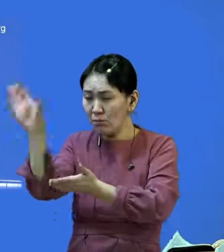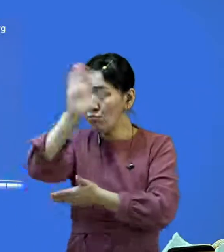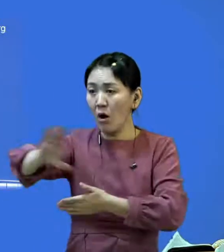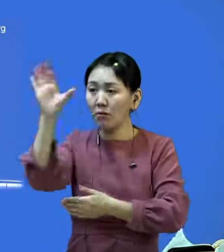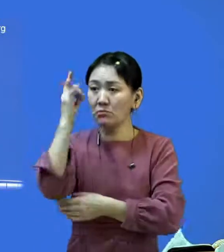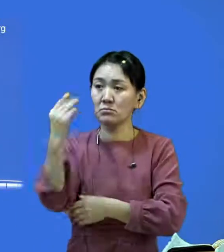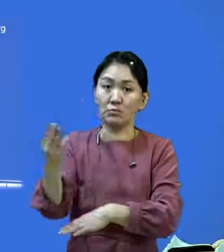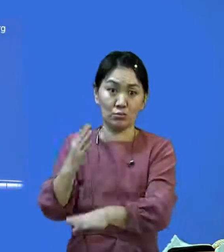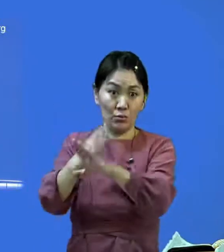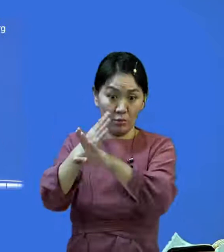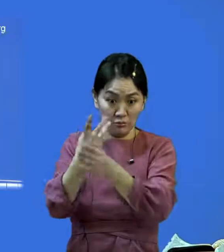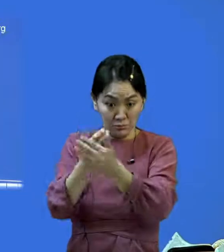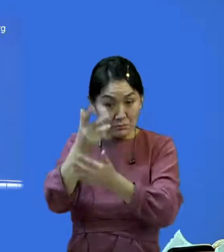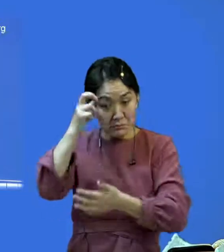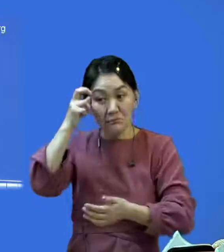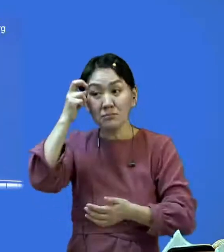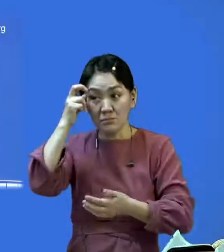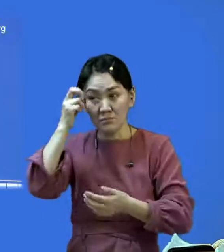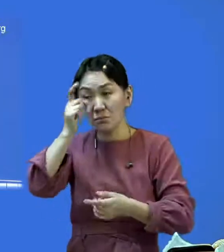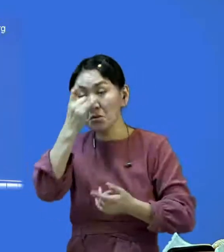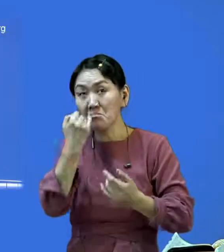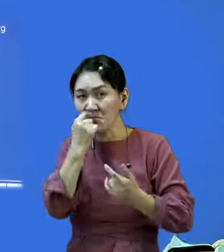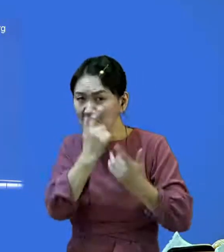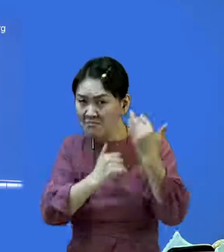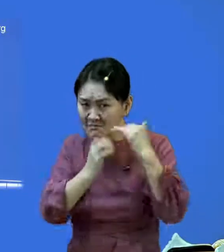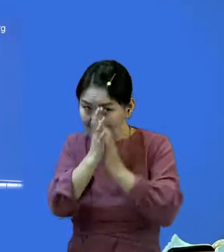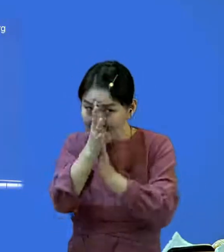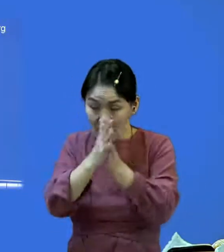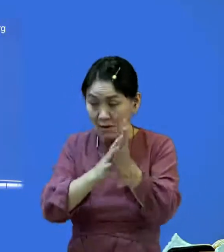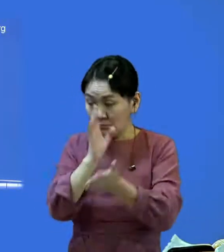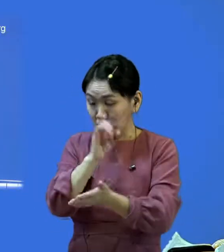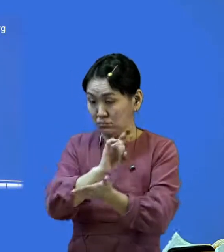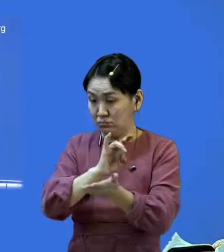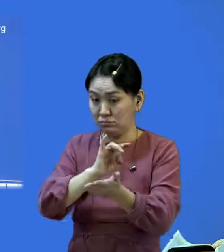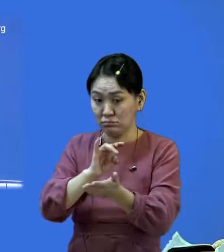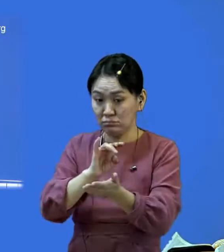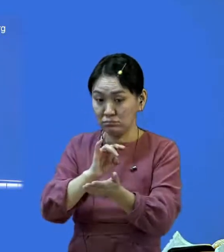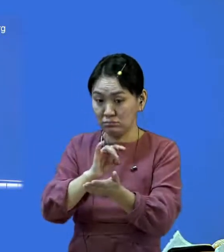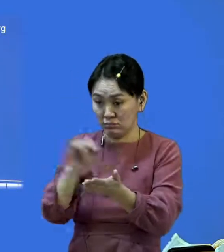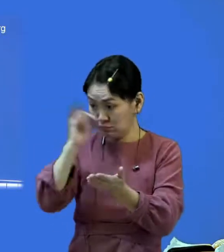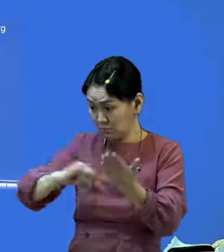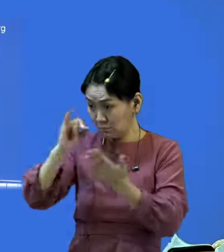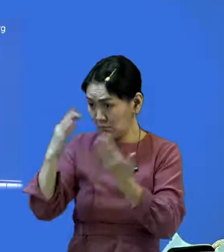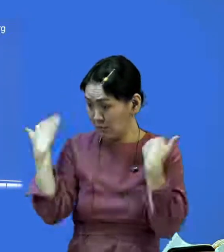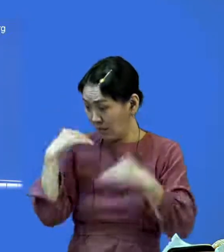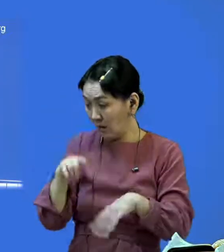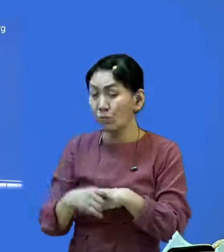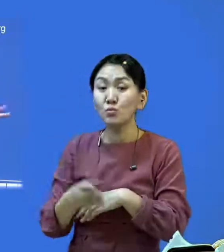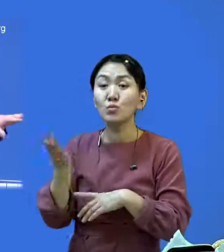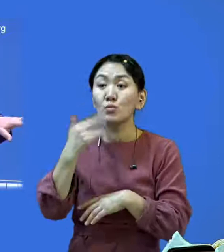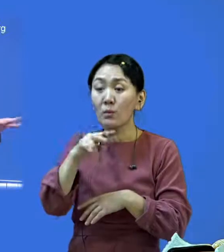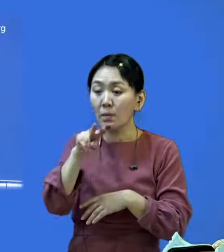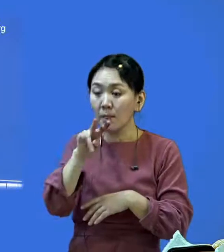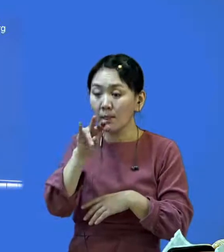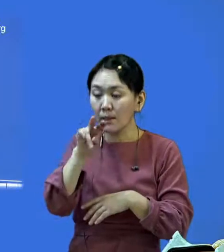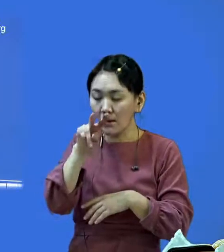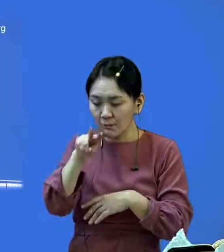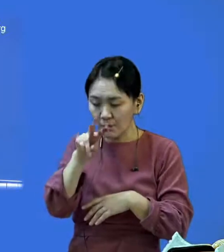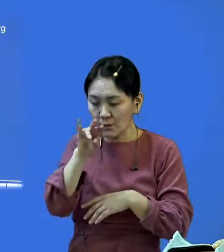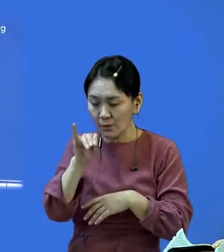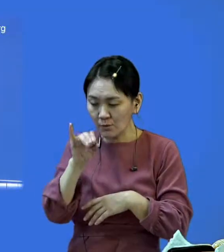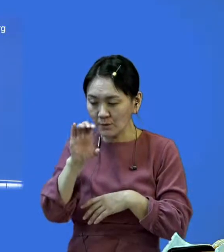Бузар сүнс болон тэр Тэнгэр элч нарт тэр завхарсан Тэнгэр элч тэр Люцифер болон